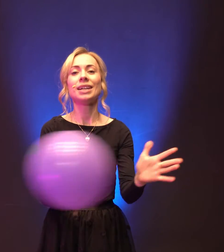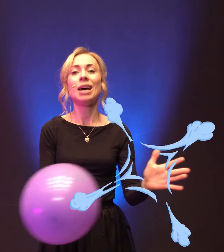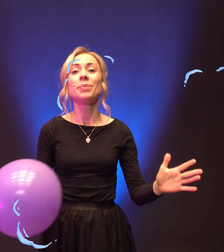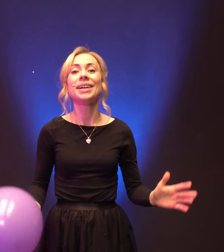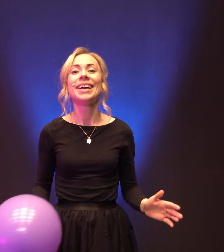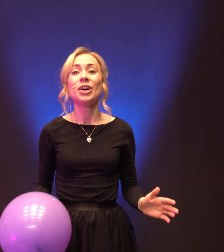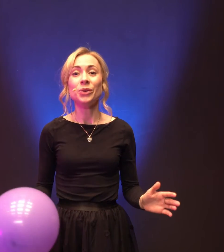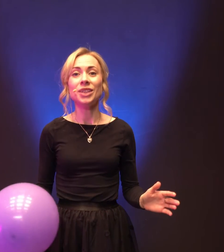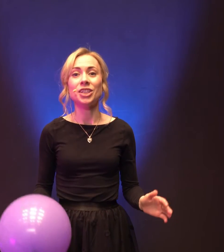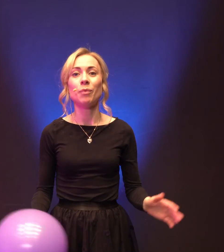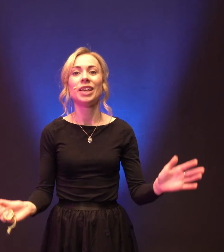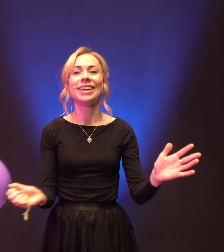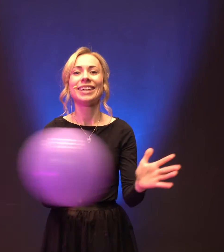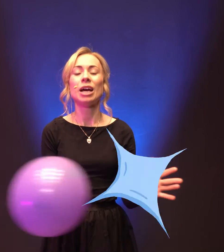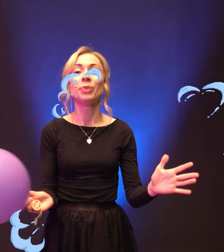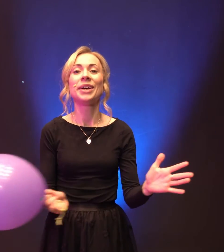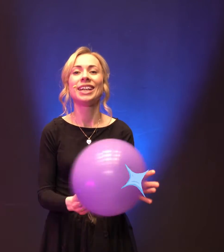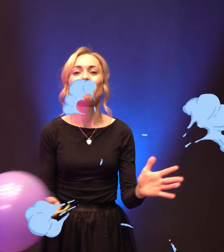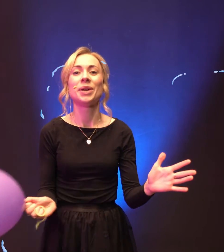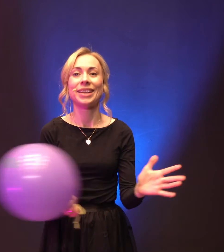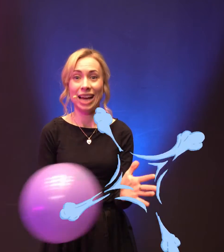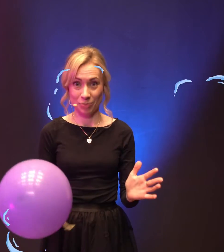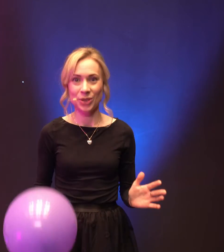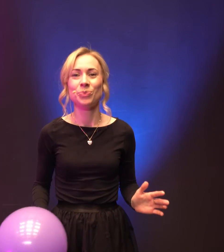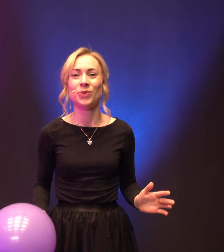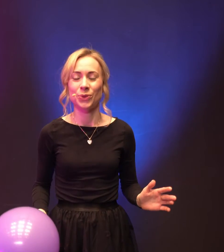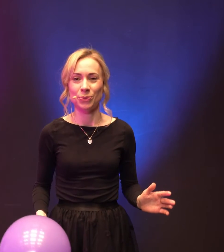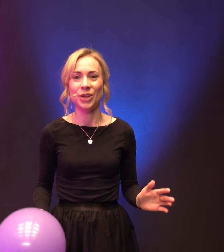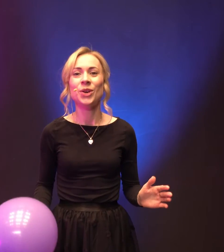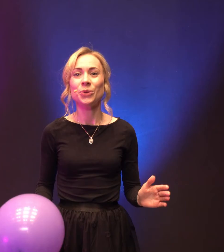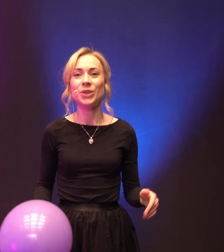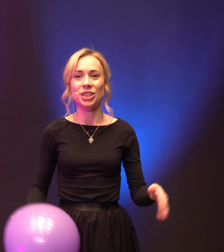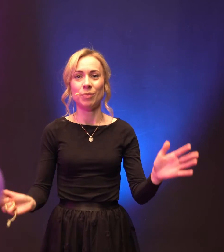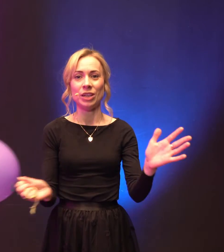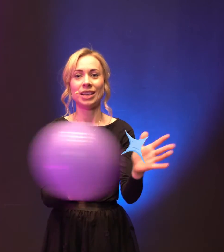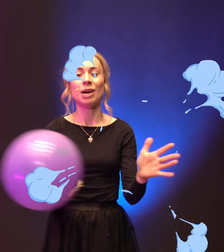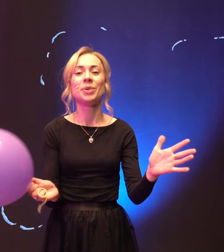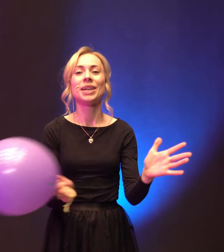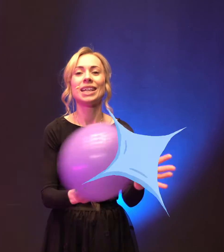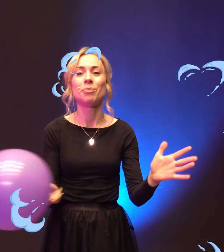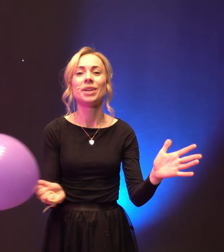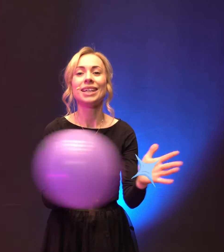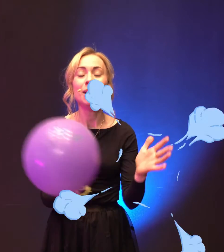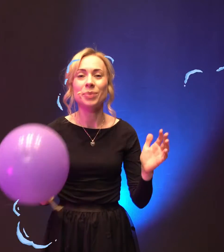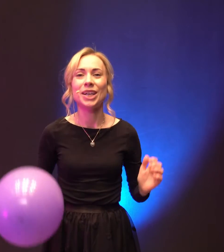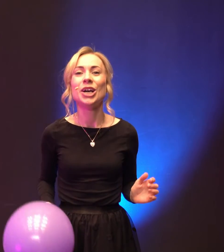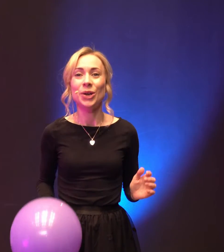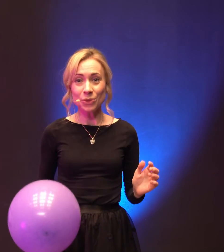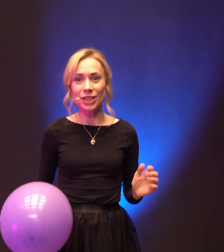klap, uderzamy klap, klap, klap. Powtórzmy, uderzamy klap, klap, klap,